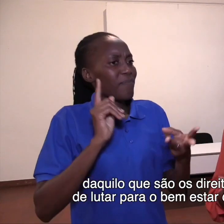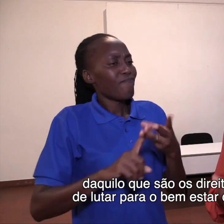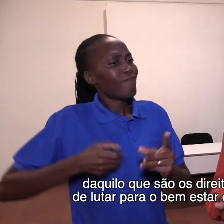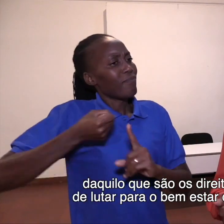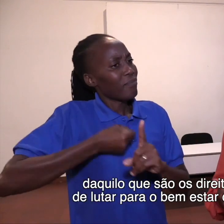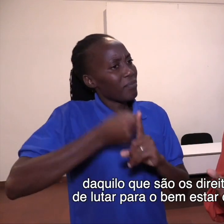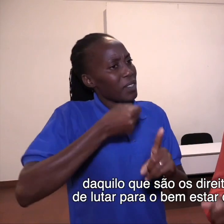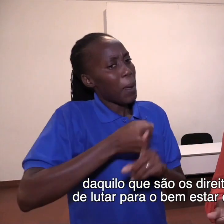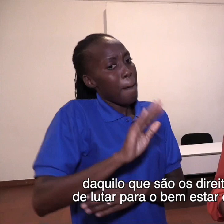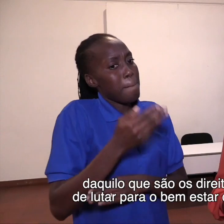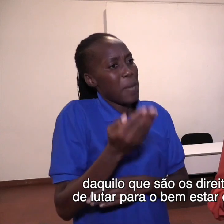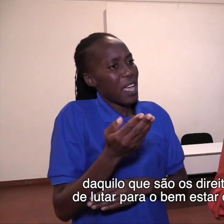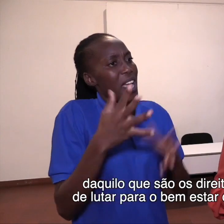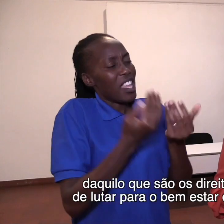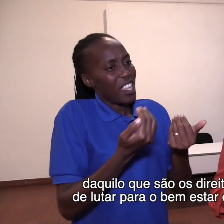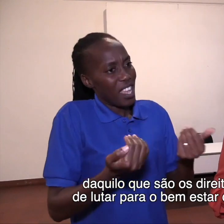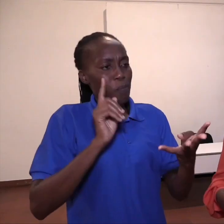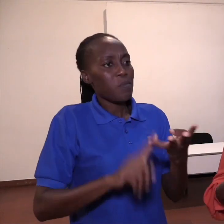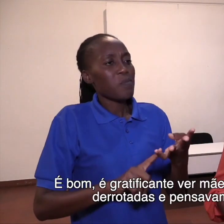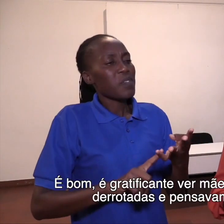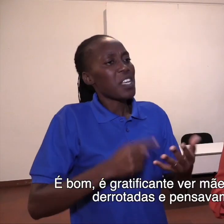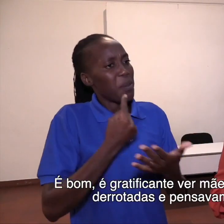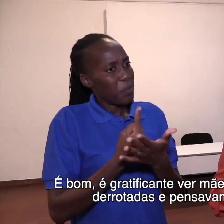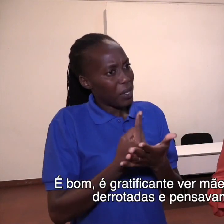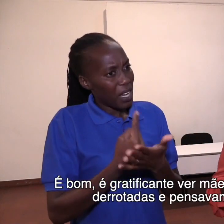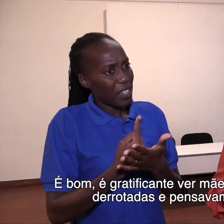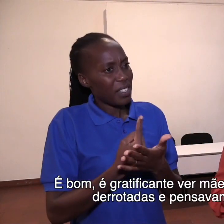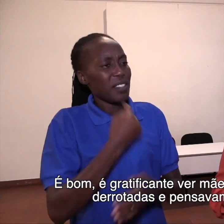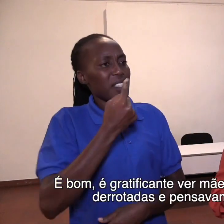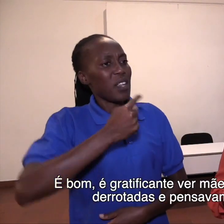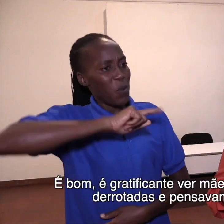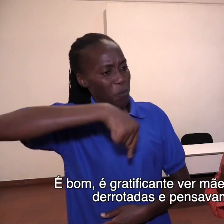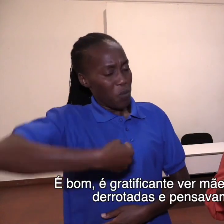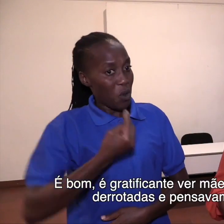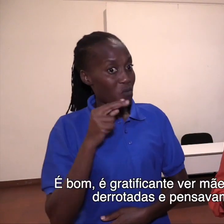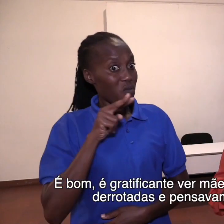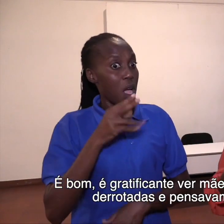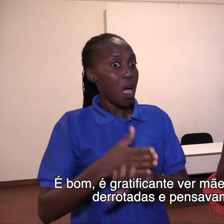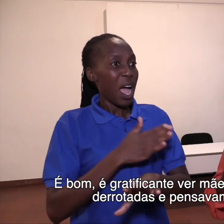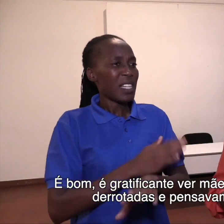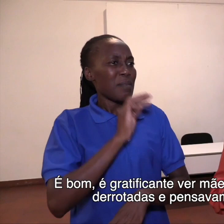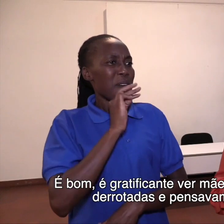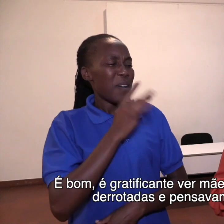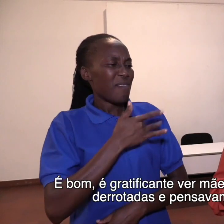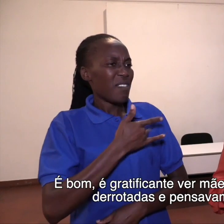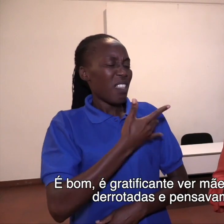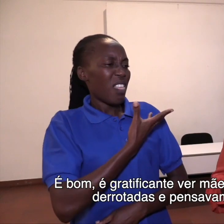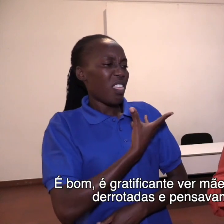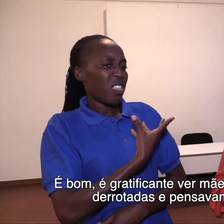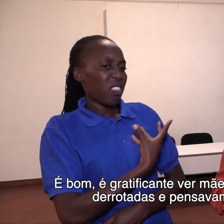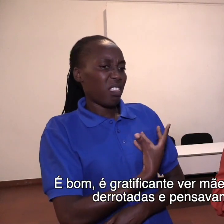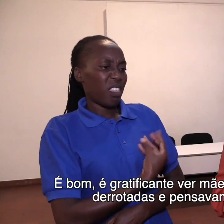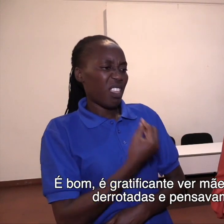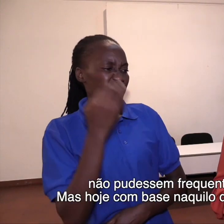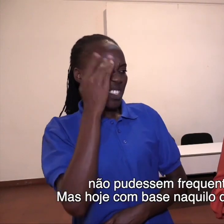lutar para o bem-estar das próprias crianças. É gratificante ver mães que antes estavam derrotadas e pensavam que os filhos